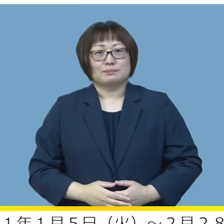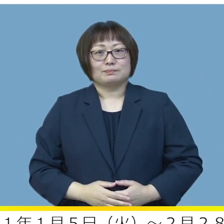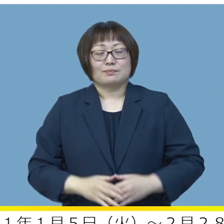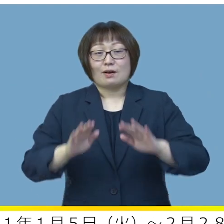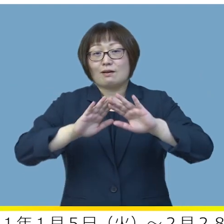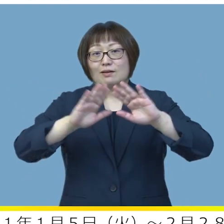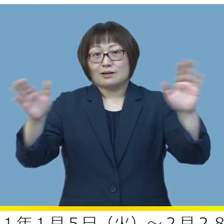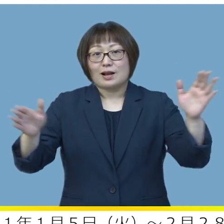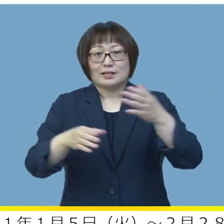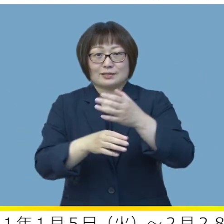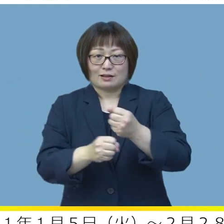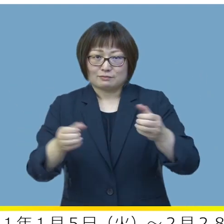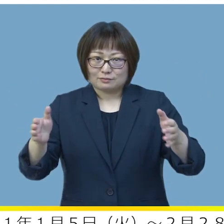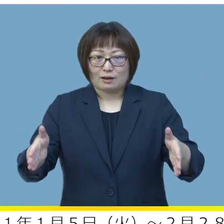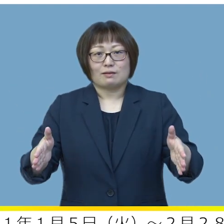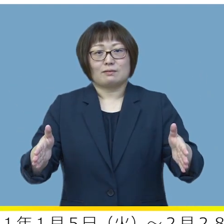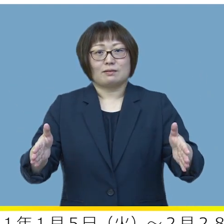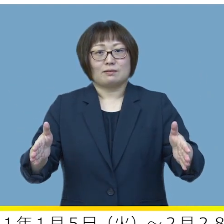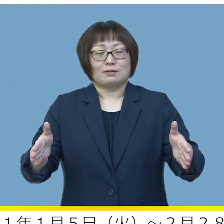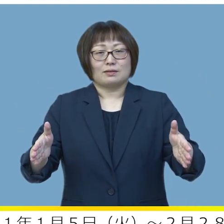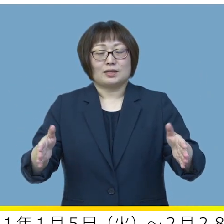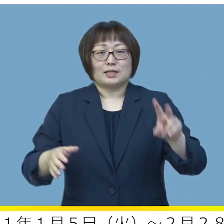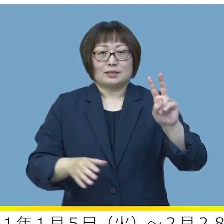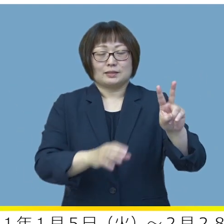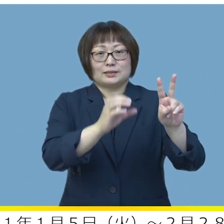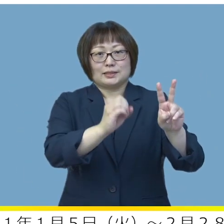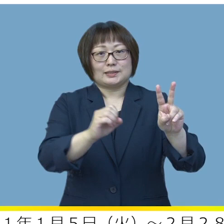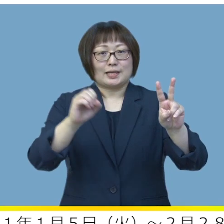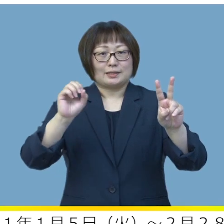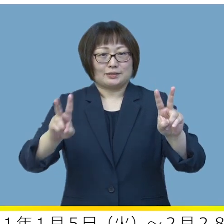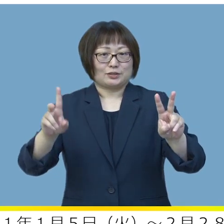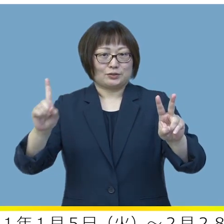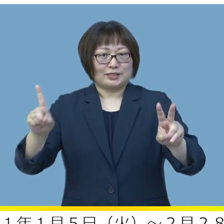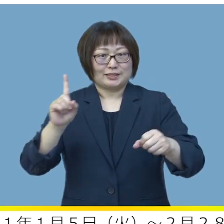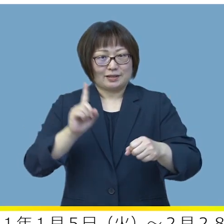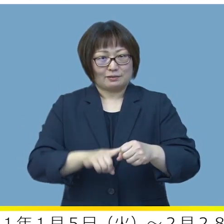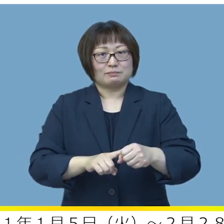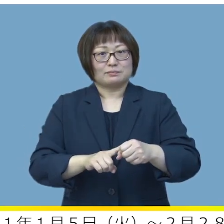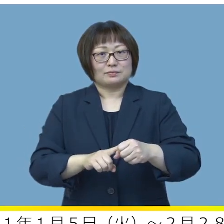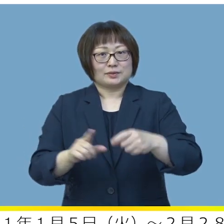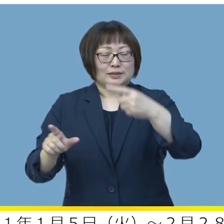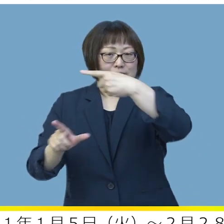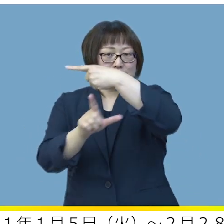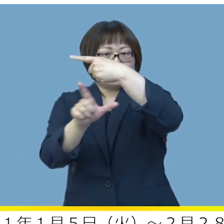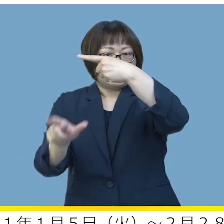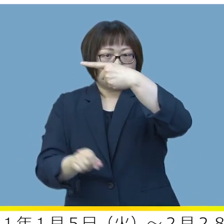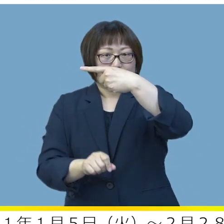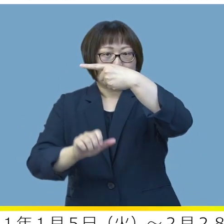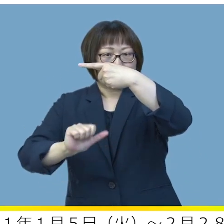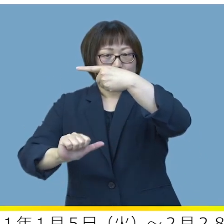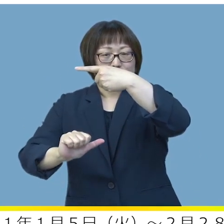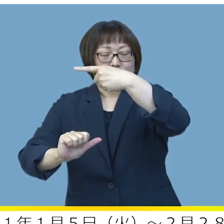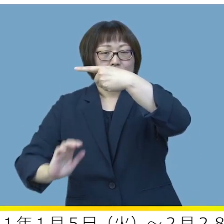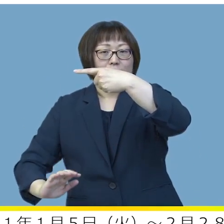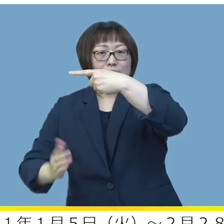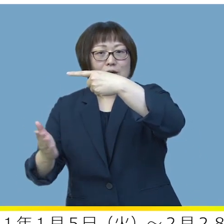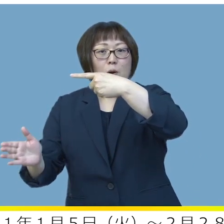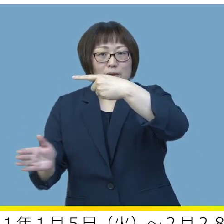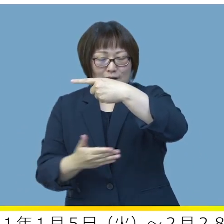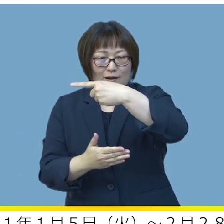開催期間ま2021年1月5日火曜日から